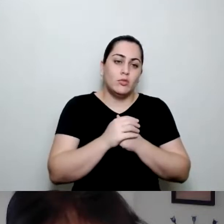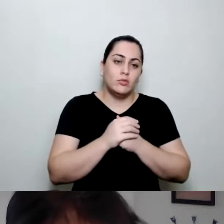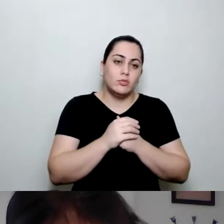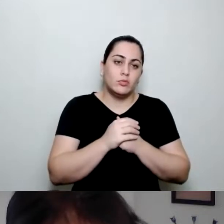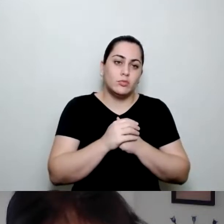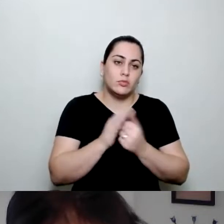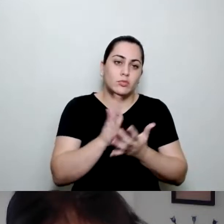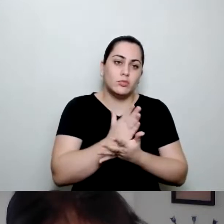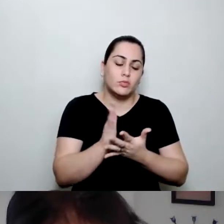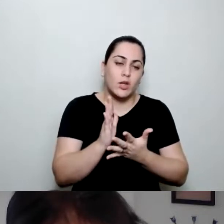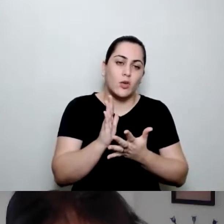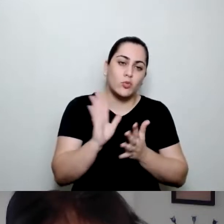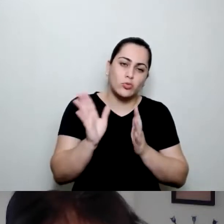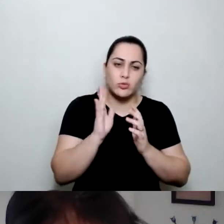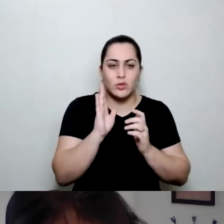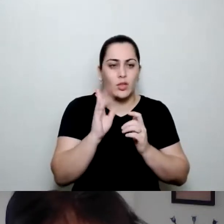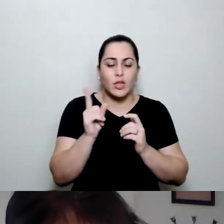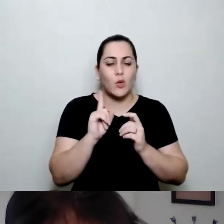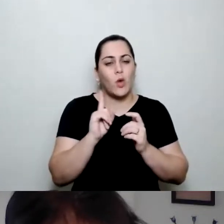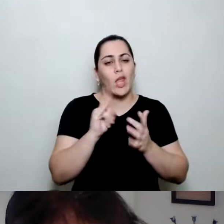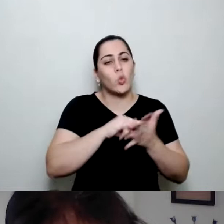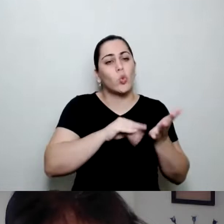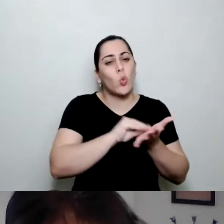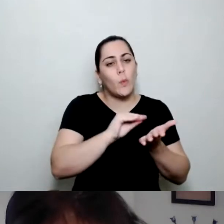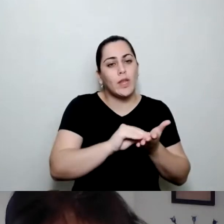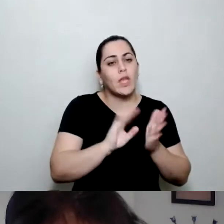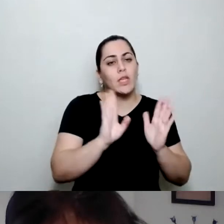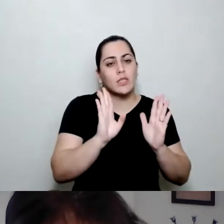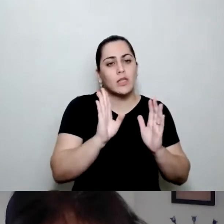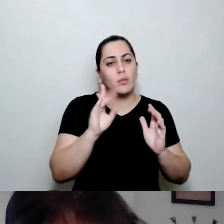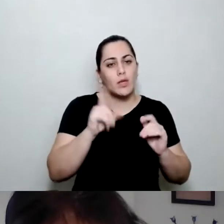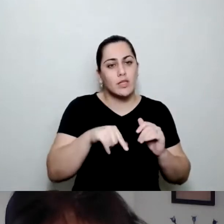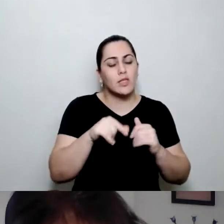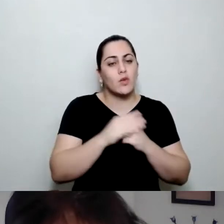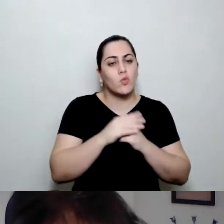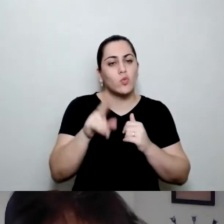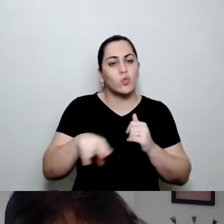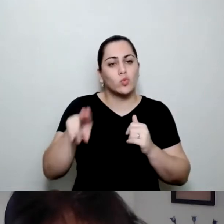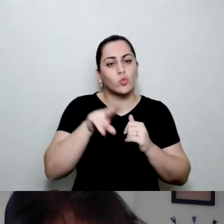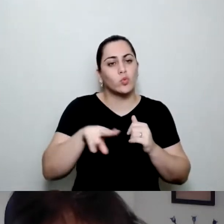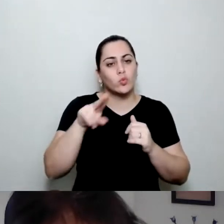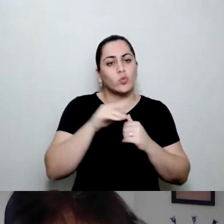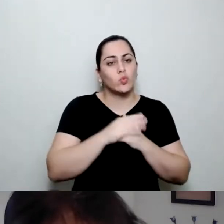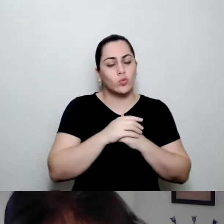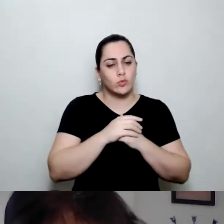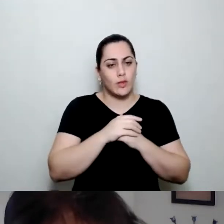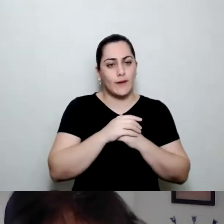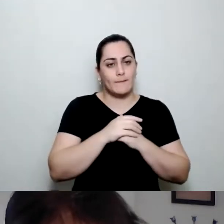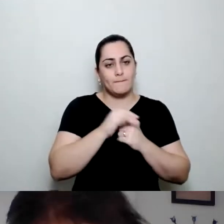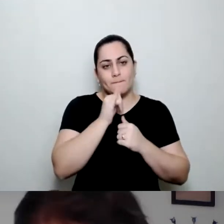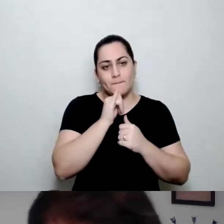coisas que seriam, não é exatamente documentação, mas, por exemplo, é justamente uma apropriação por